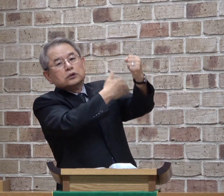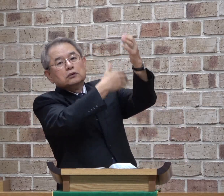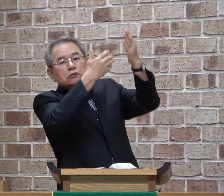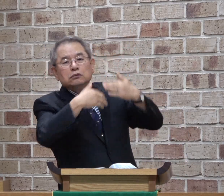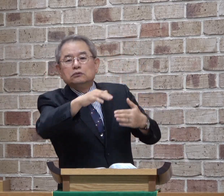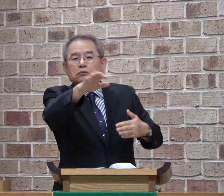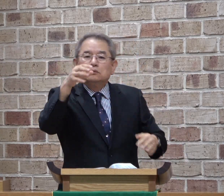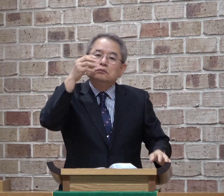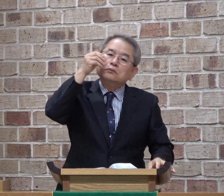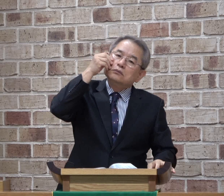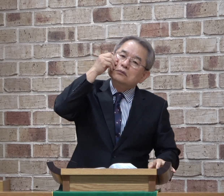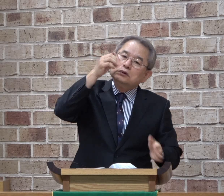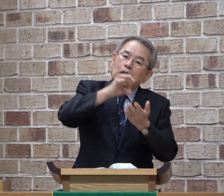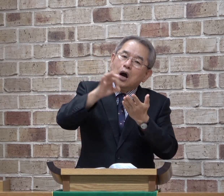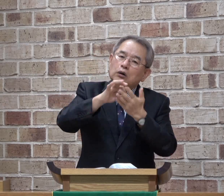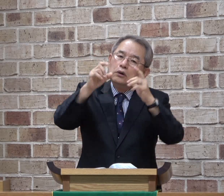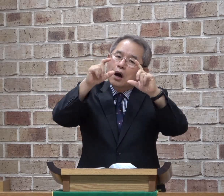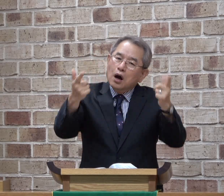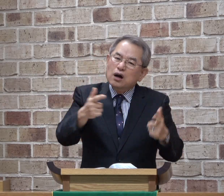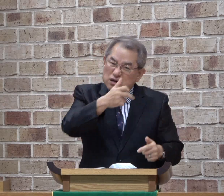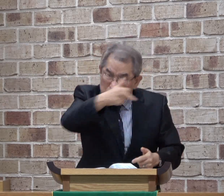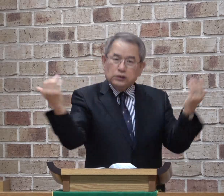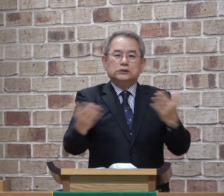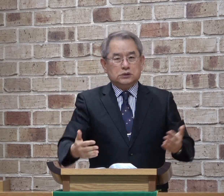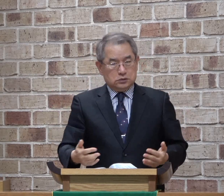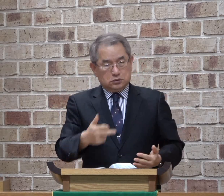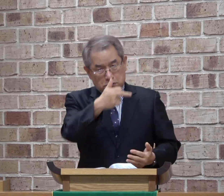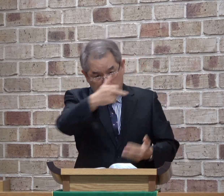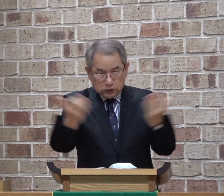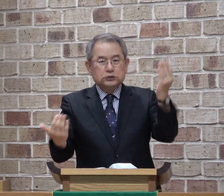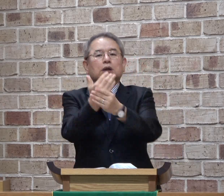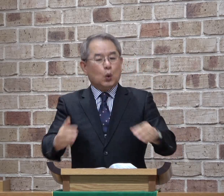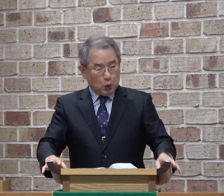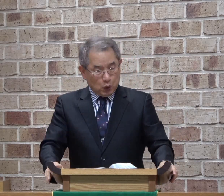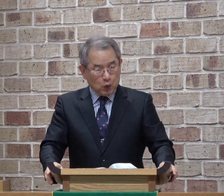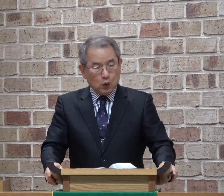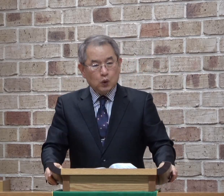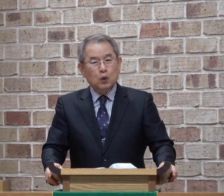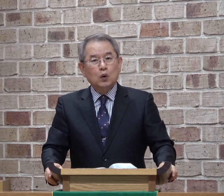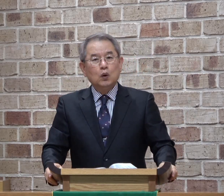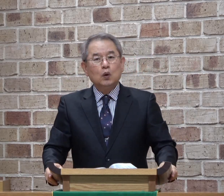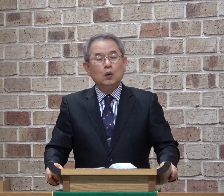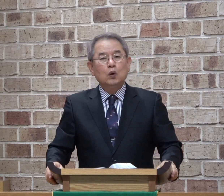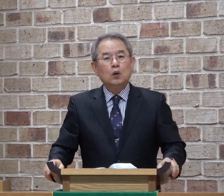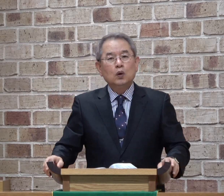하나님은 우리에게 놀라운 능력의 은혜를 우리에게 주셨습니다. 우리가 그것을 사용하지 않는다면 정말 큰일입니다.